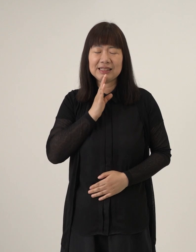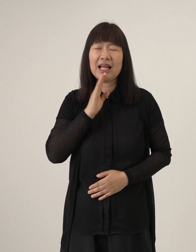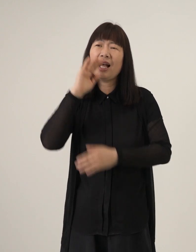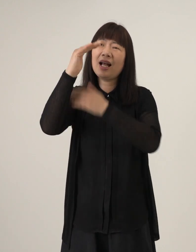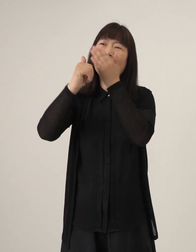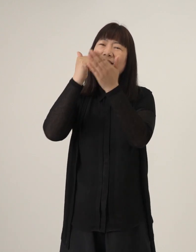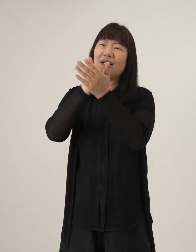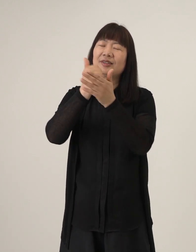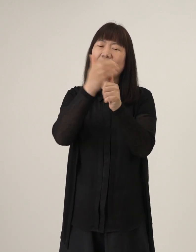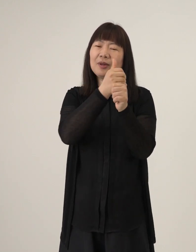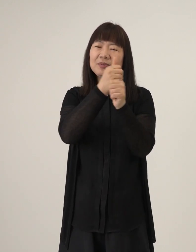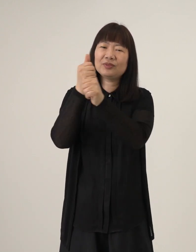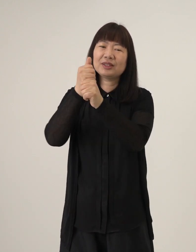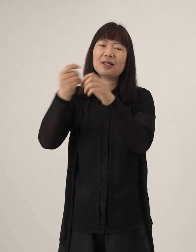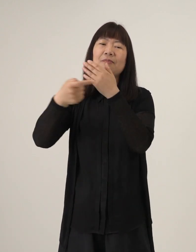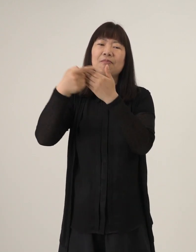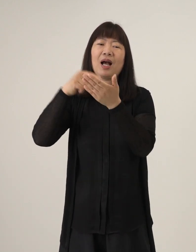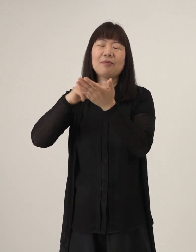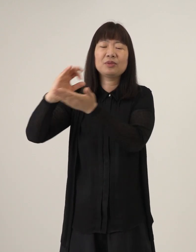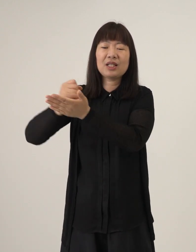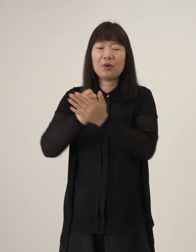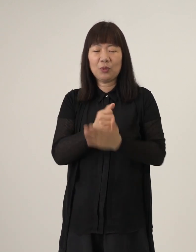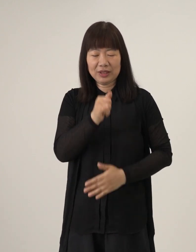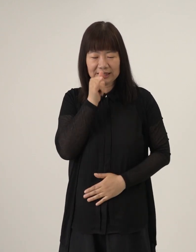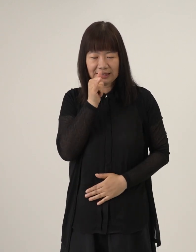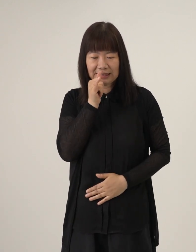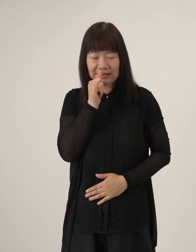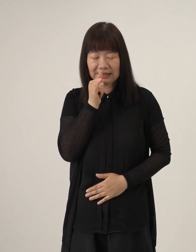하나님의 감동하심이 있는가. 믿습니까?